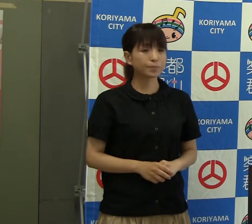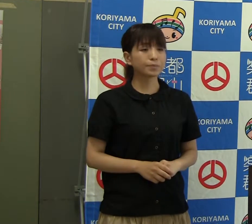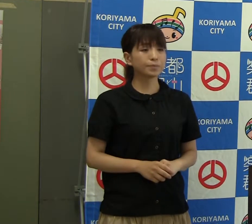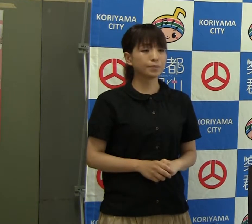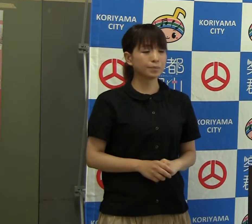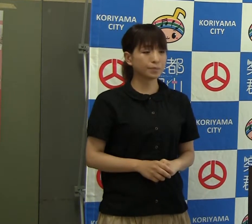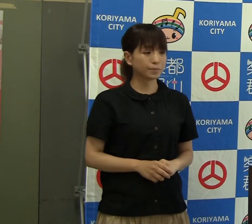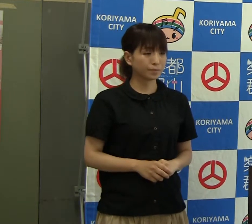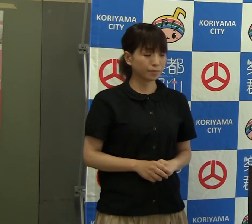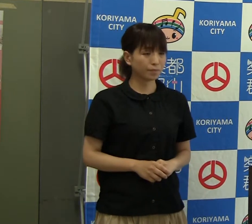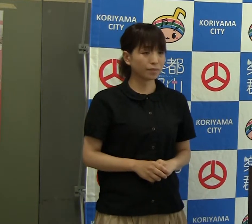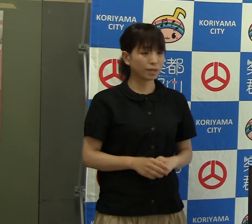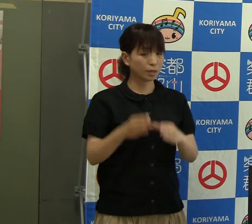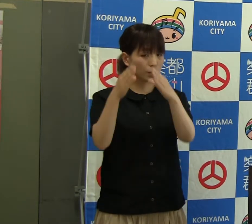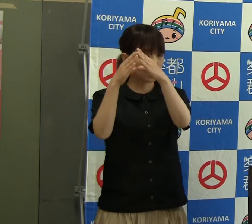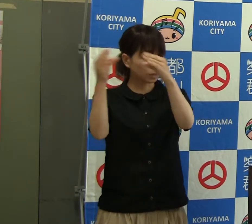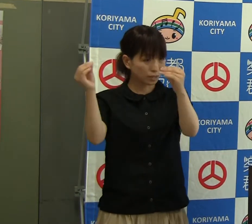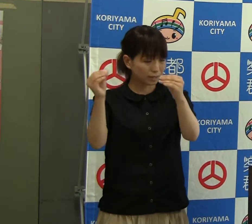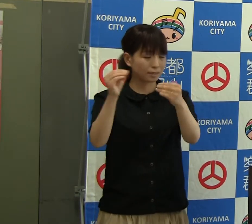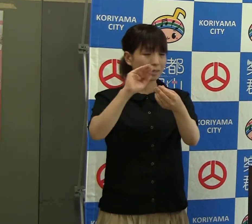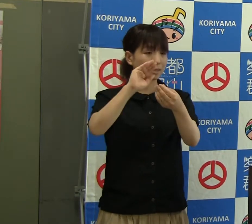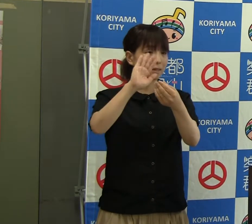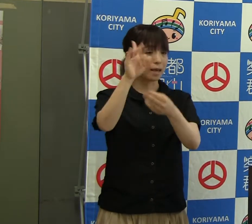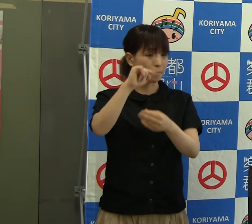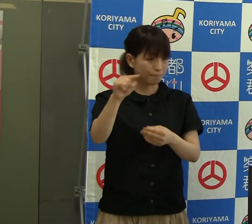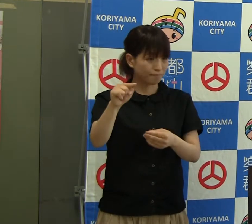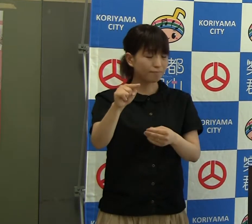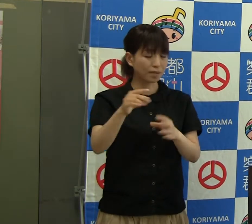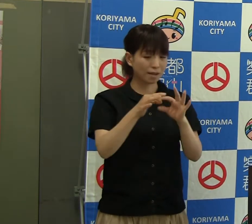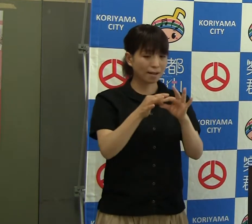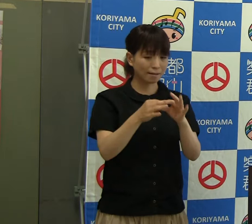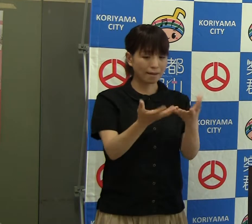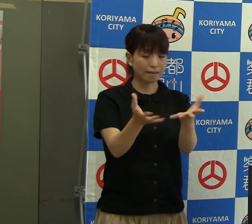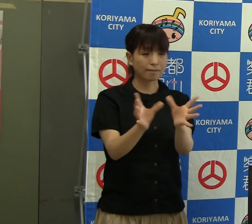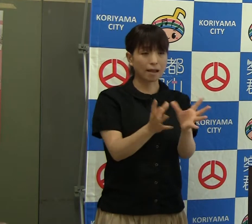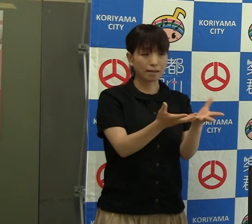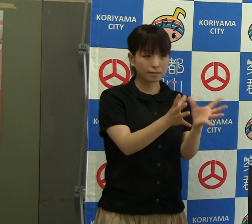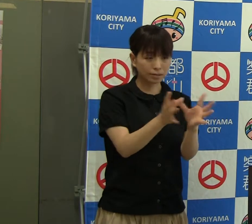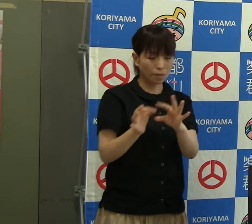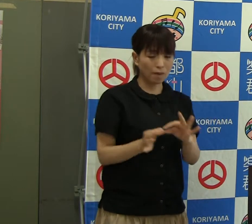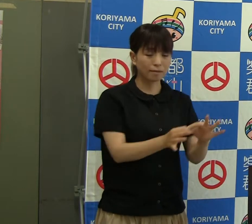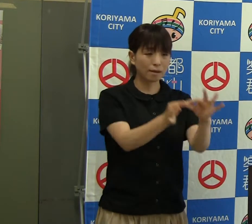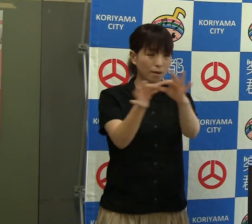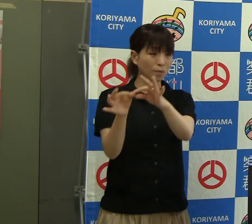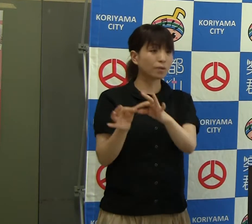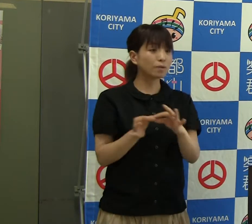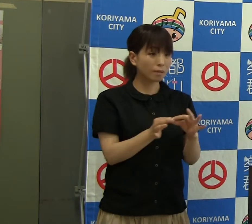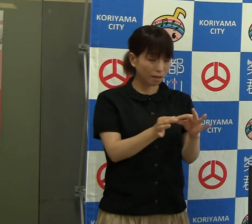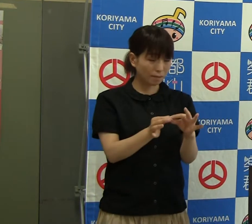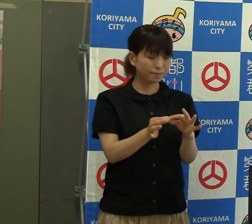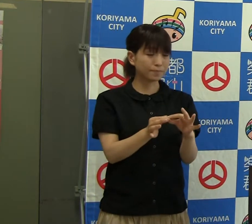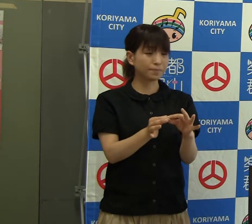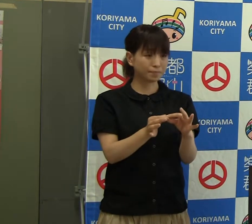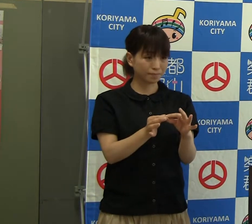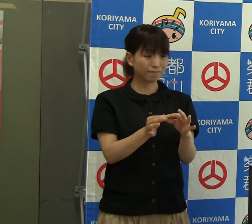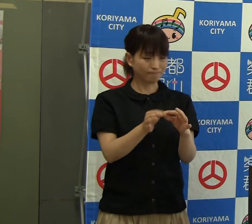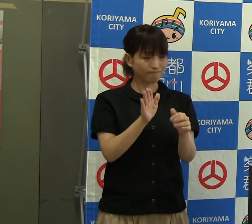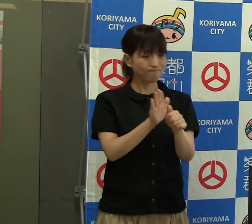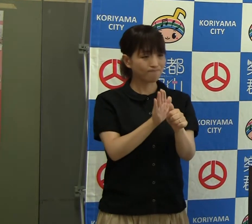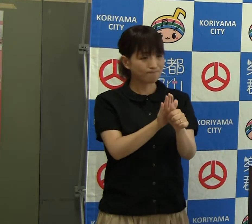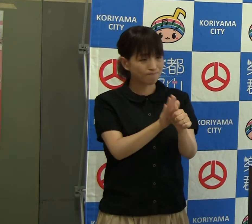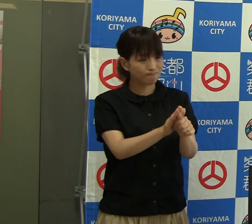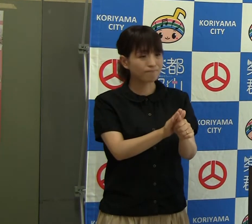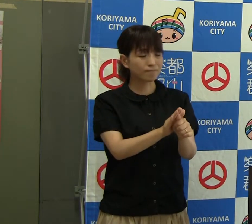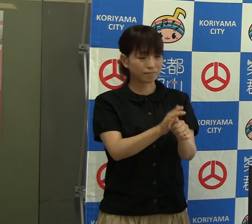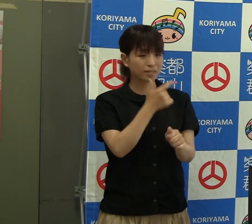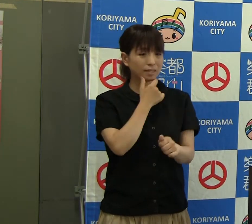ますので、国県それから関係団体と十分連携を取りながら、お役に立つ